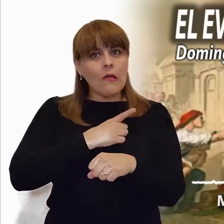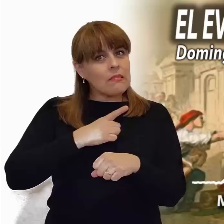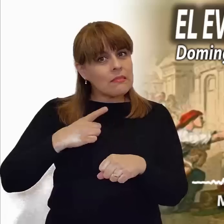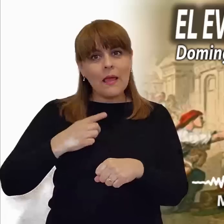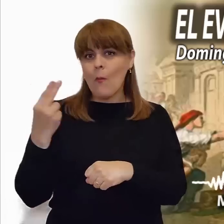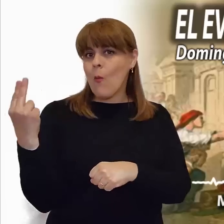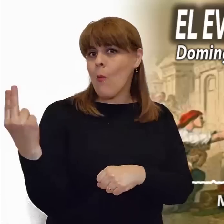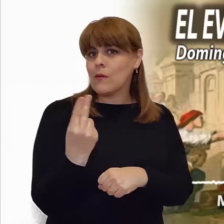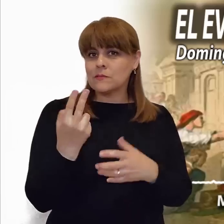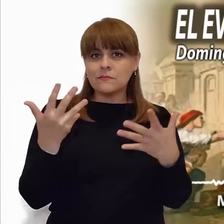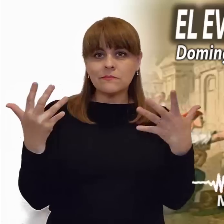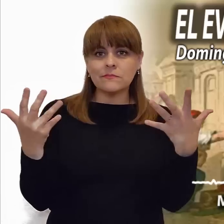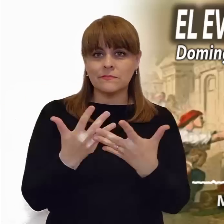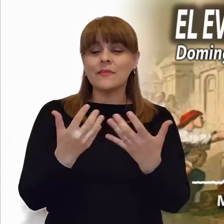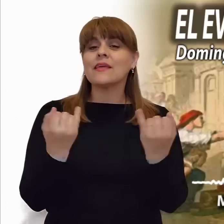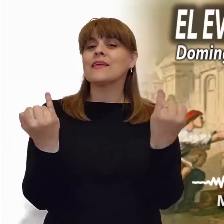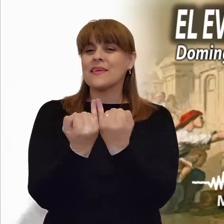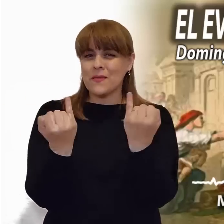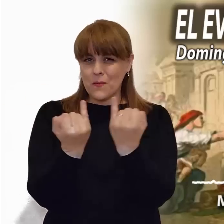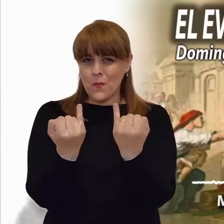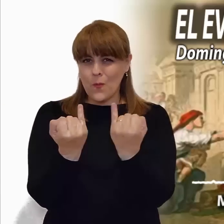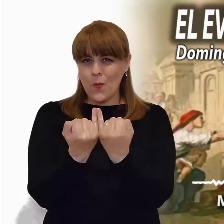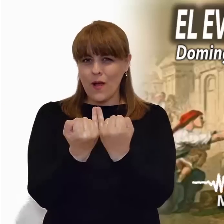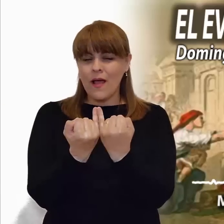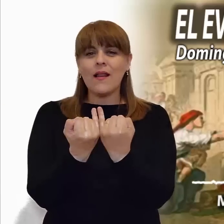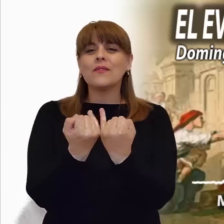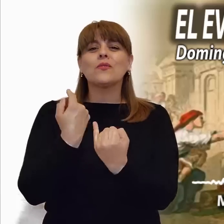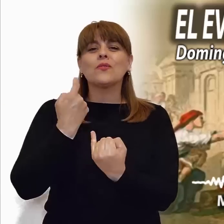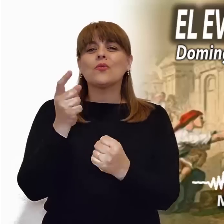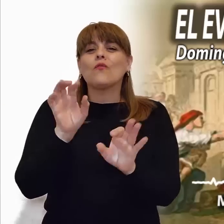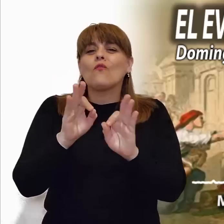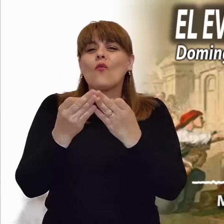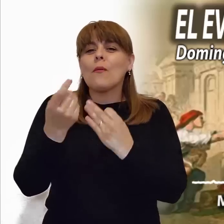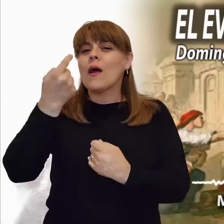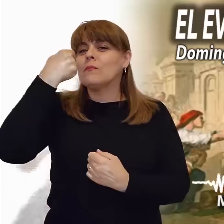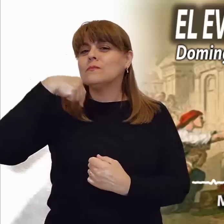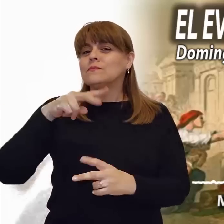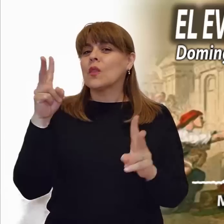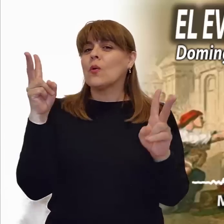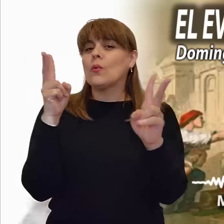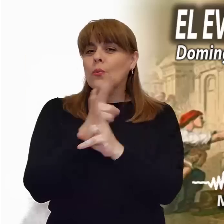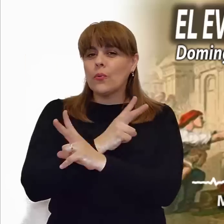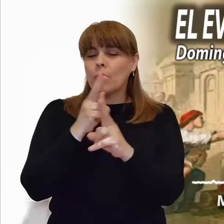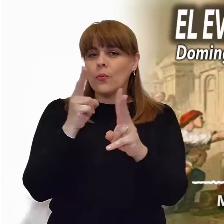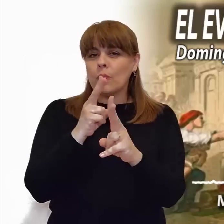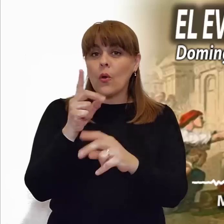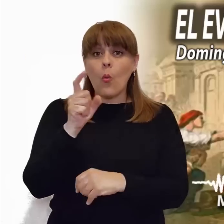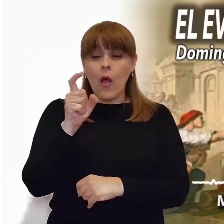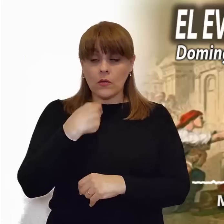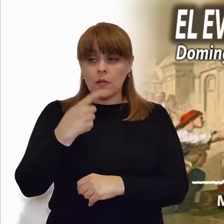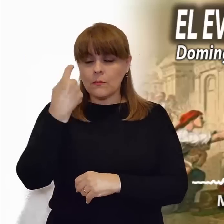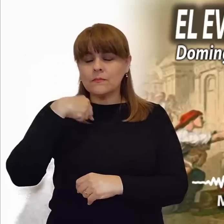debemos saciar. De la misma manera que acontece con nuestra respiración, primero respiramos